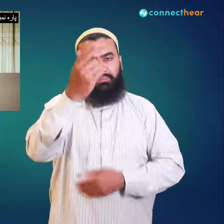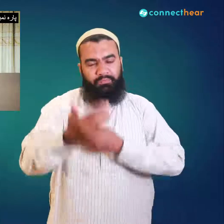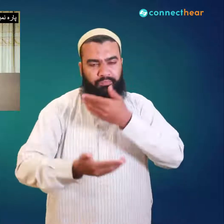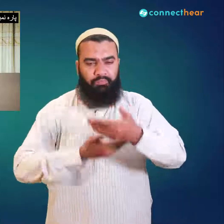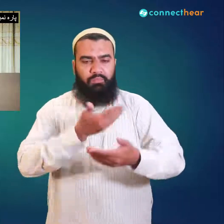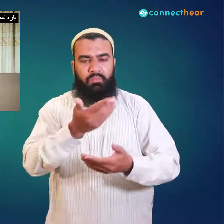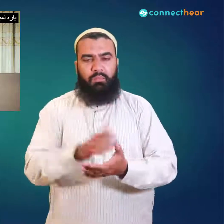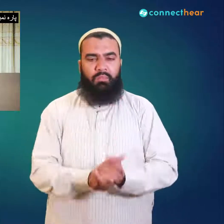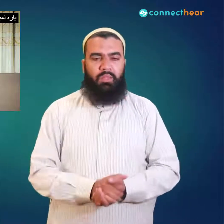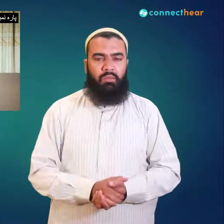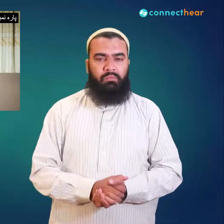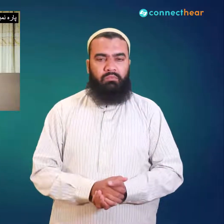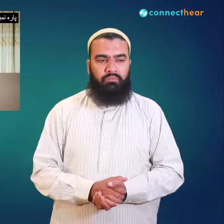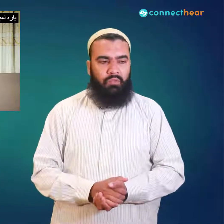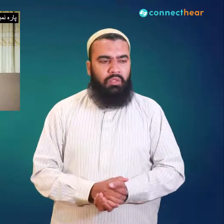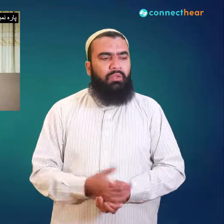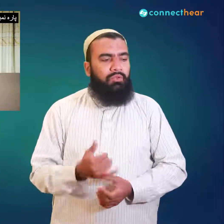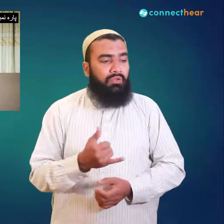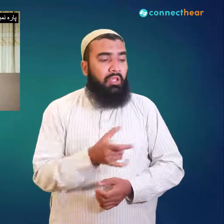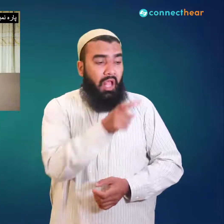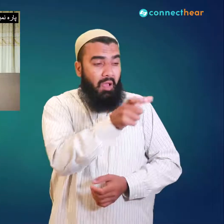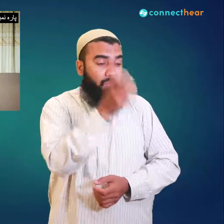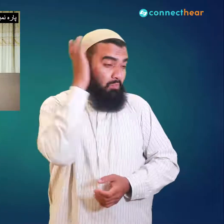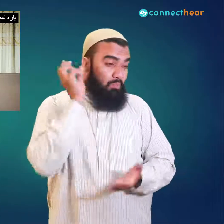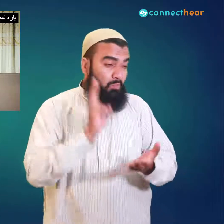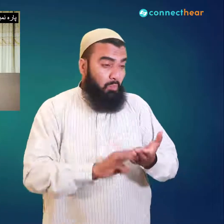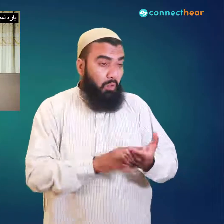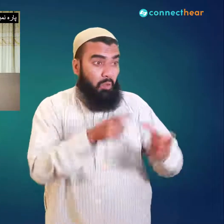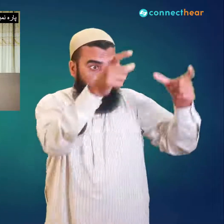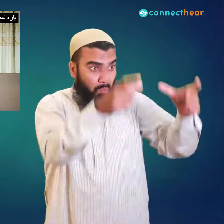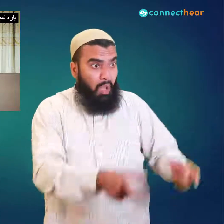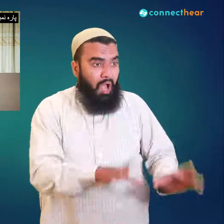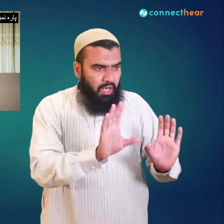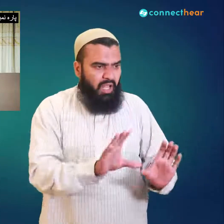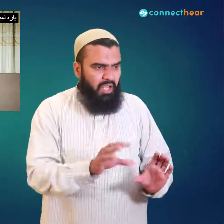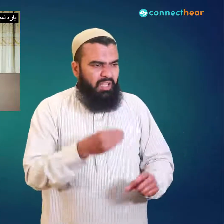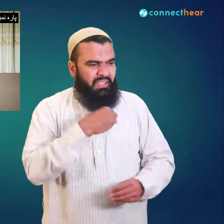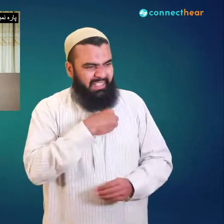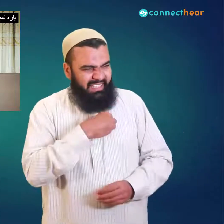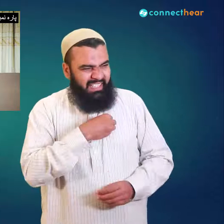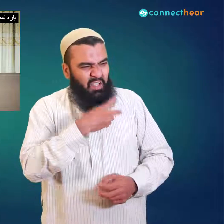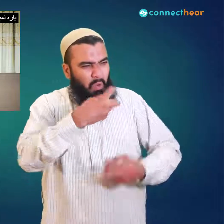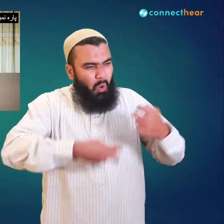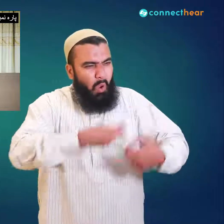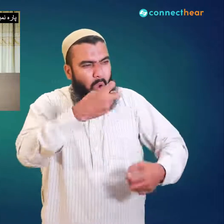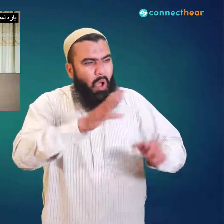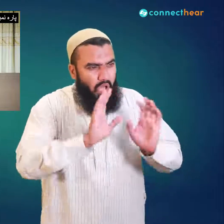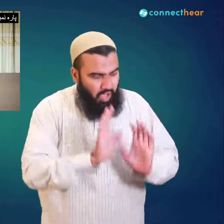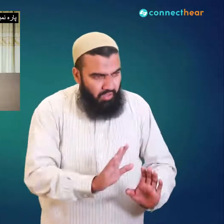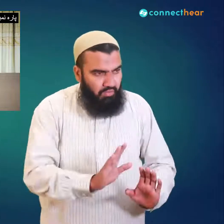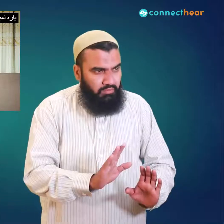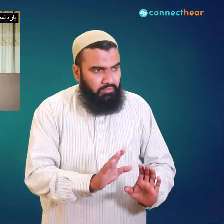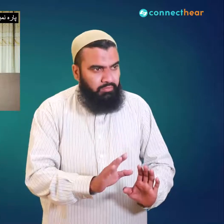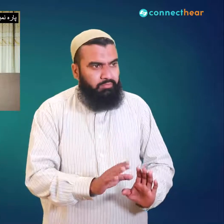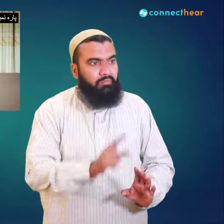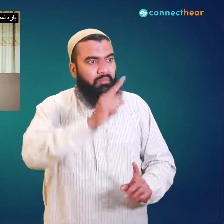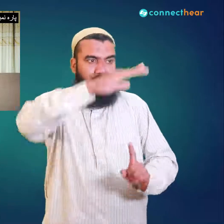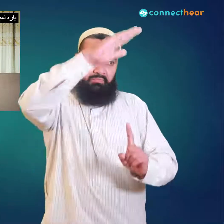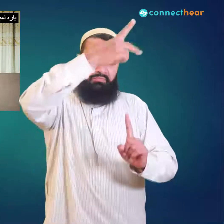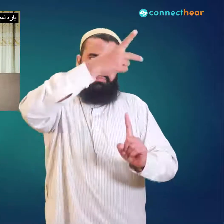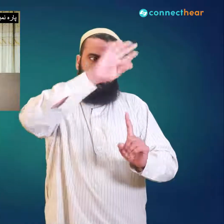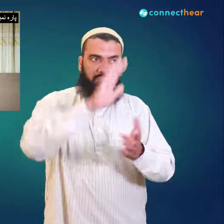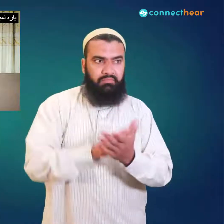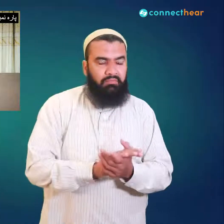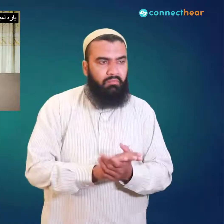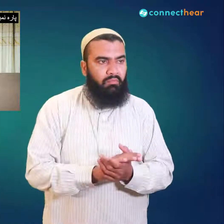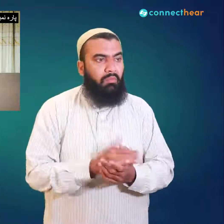کوئی نفع کوئی فائدہ پہنچانا چاہتا ہے، تو وہ خیر، فائدہ، نفع اور فضل دنیا کی کوئی طاقت